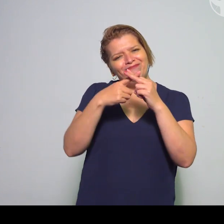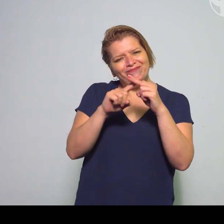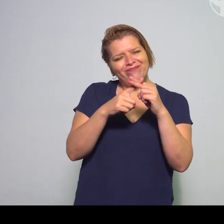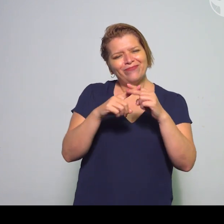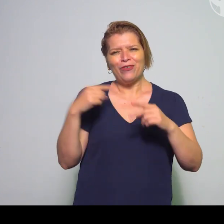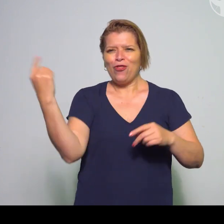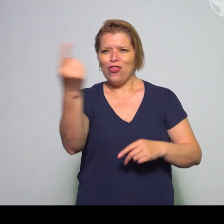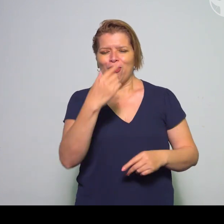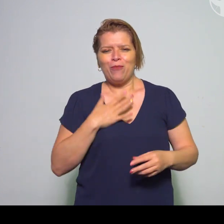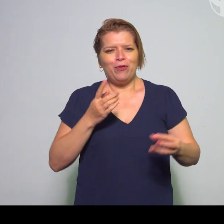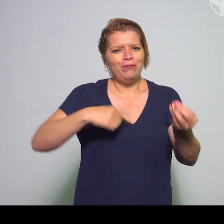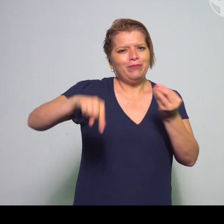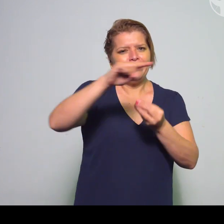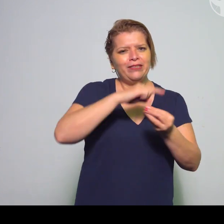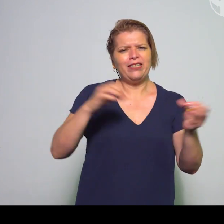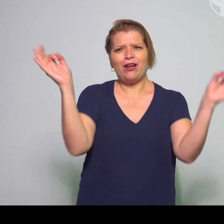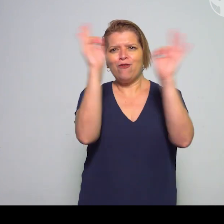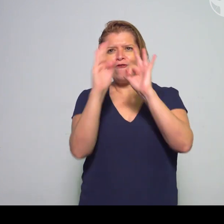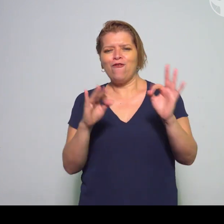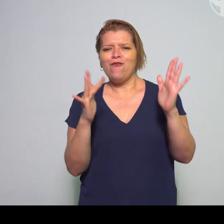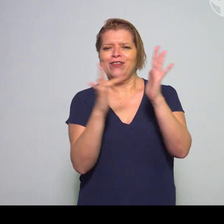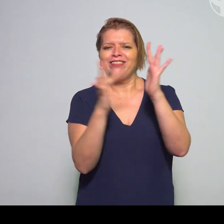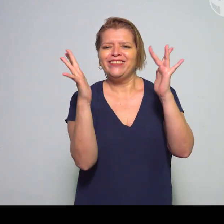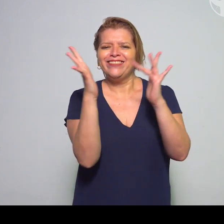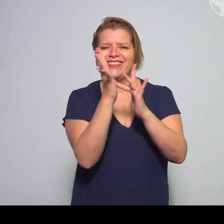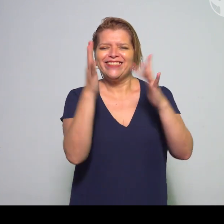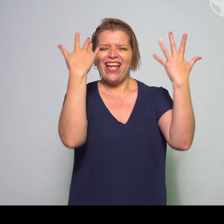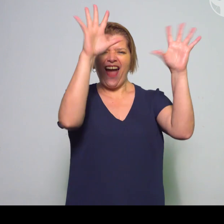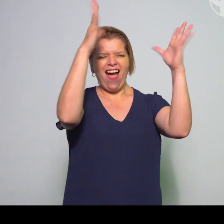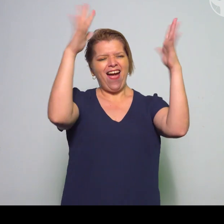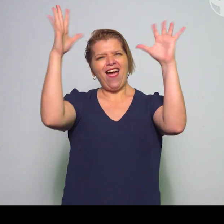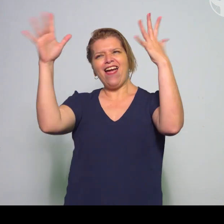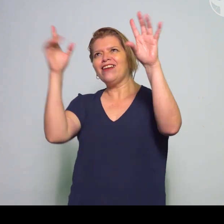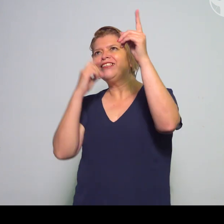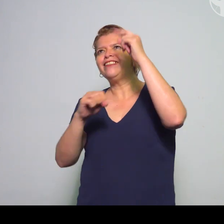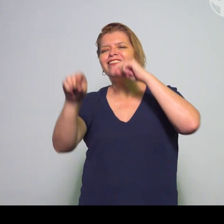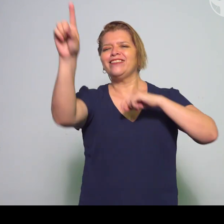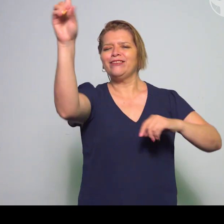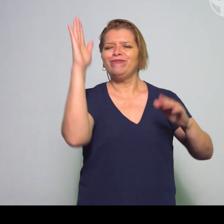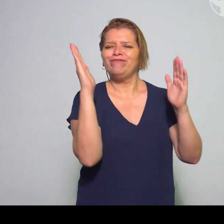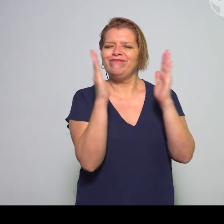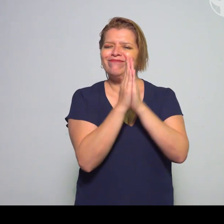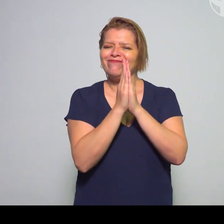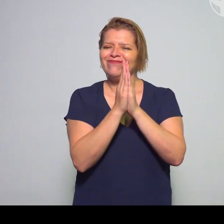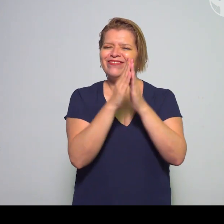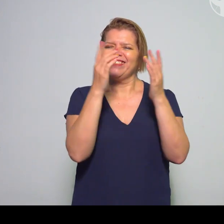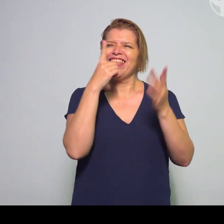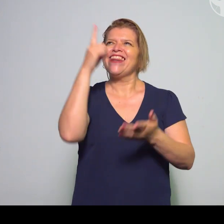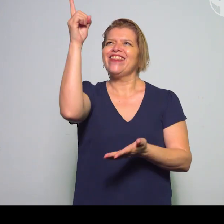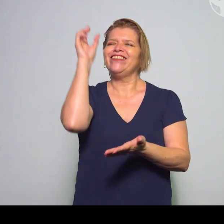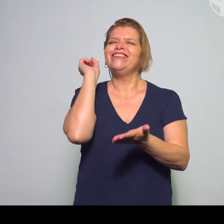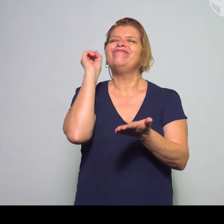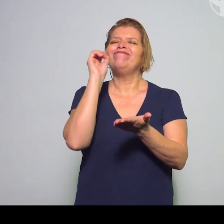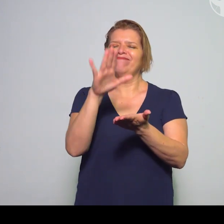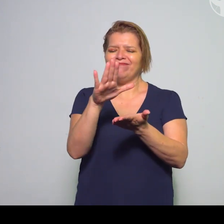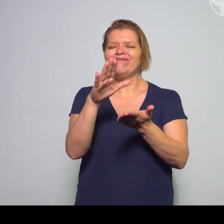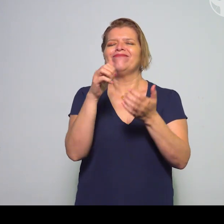1, 2 y 3. Reinicio. Con todo por mi familia, a la manera de Jesús. Dale un aplauso al